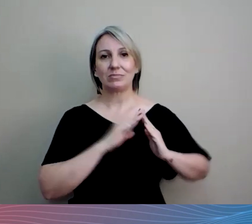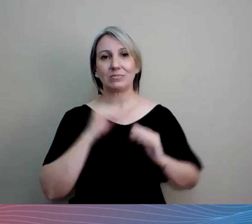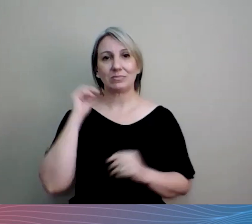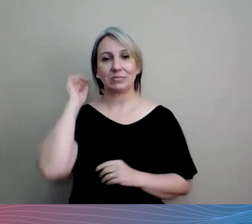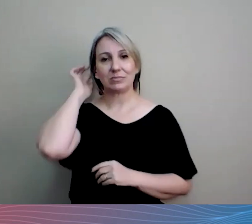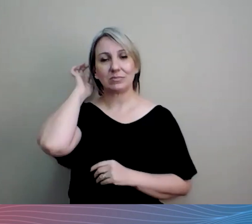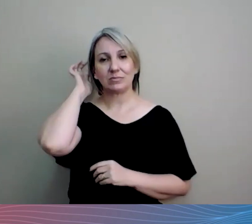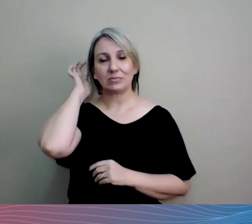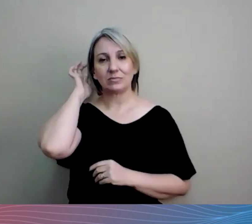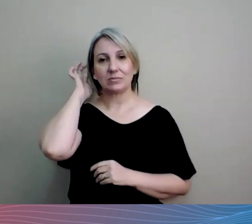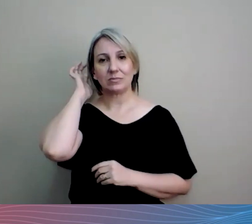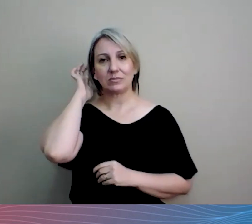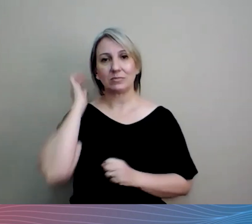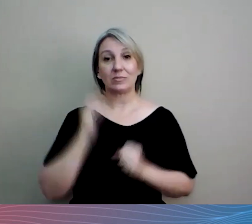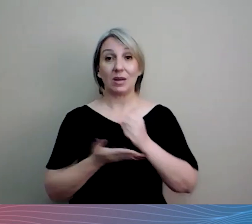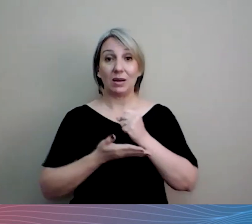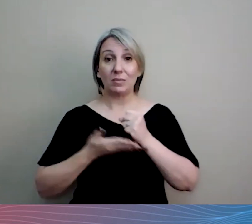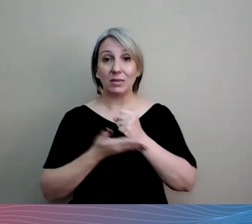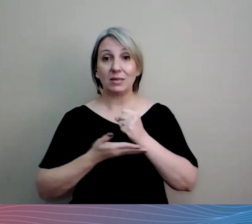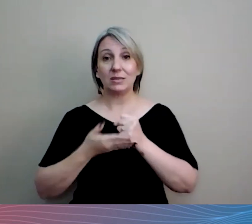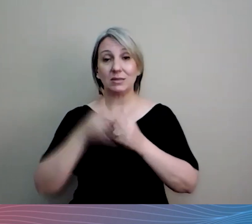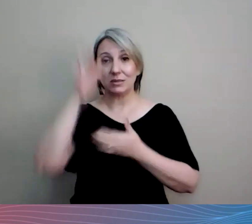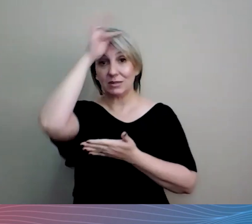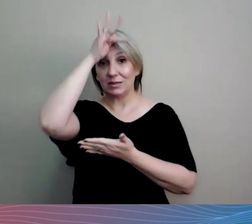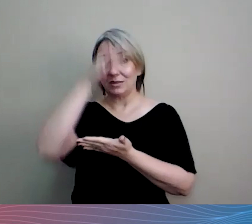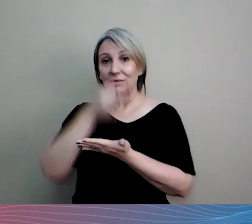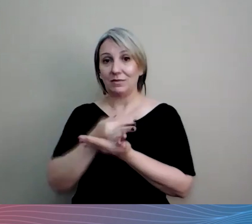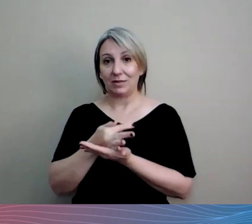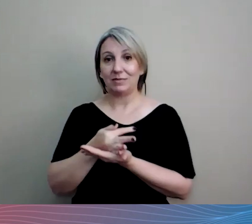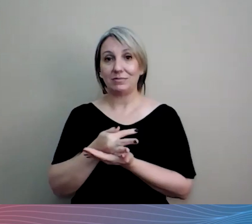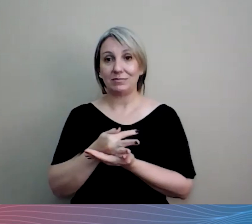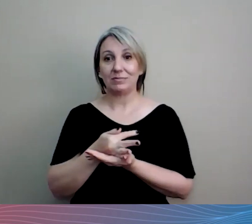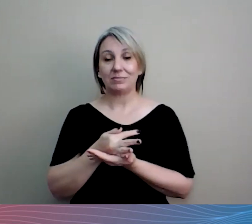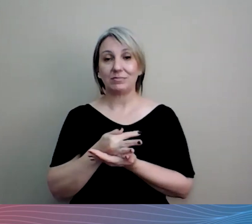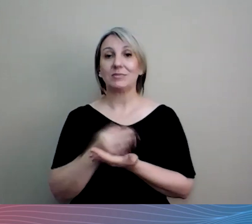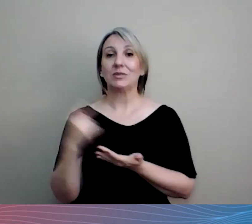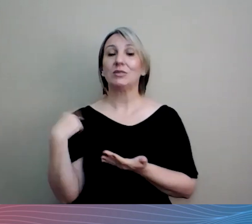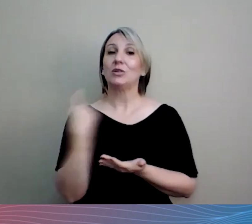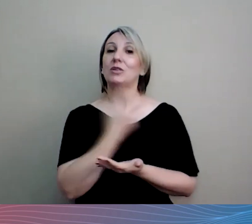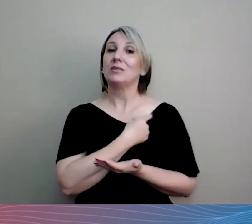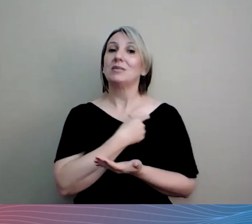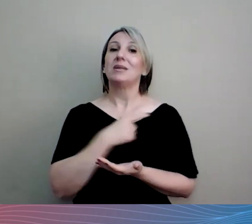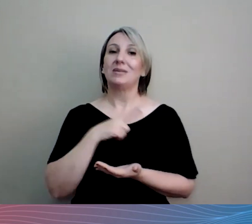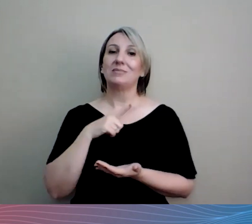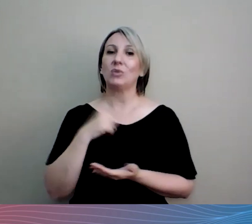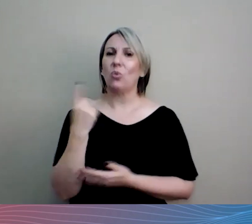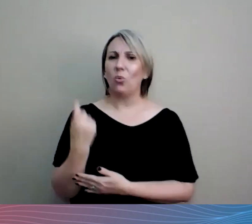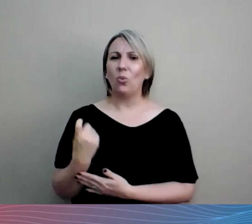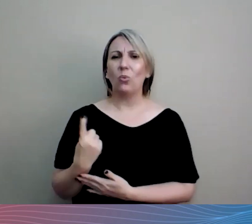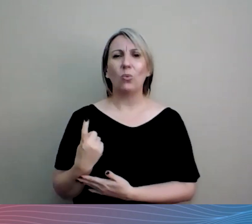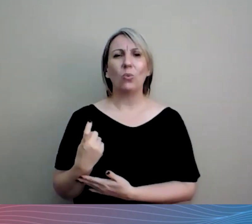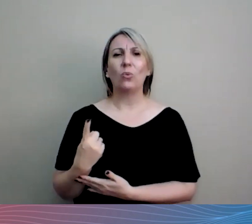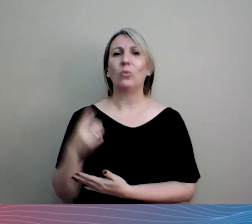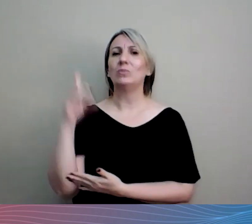A base na nossa fé, irmãos, é que nós temos um só Deus. Nós temos um só